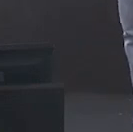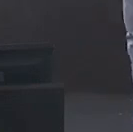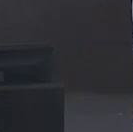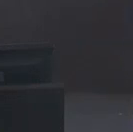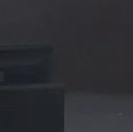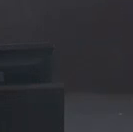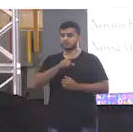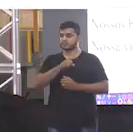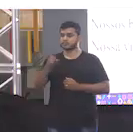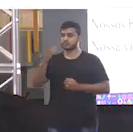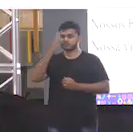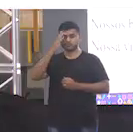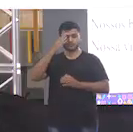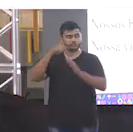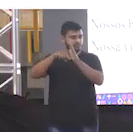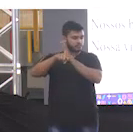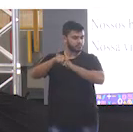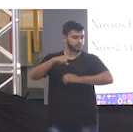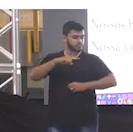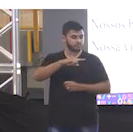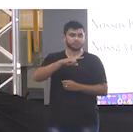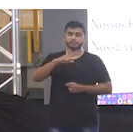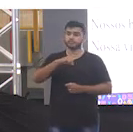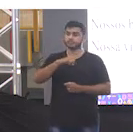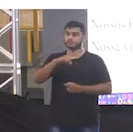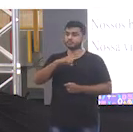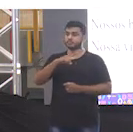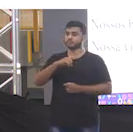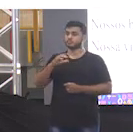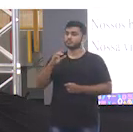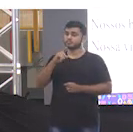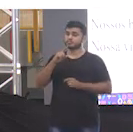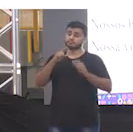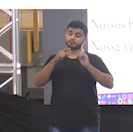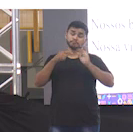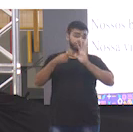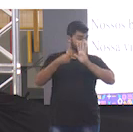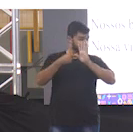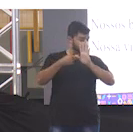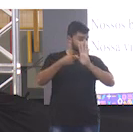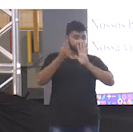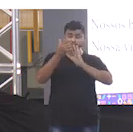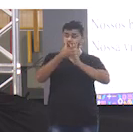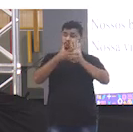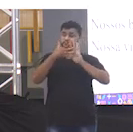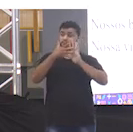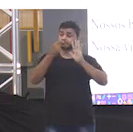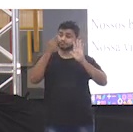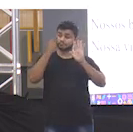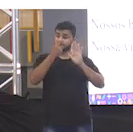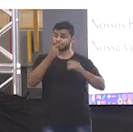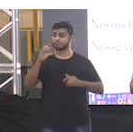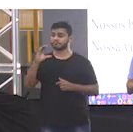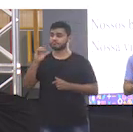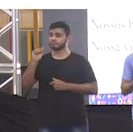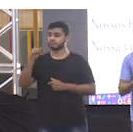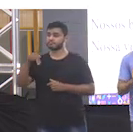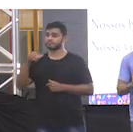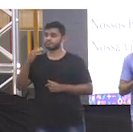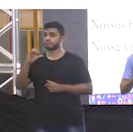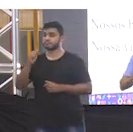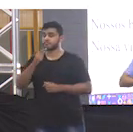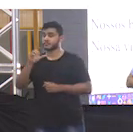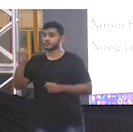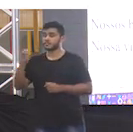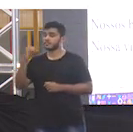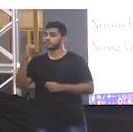Primeira questão, Canção do Exílio, do Gonçalves Dias. O poema mais parodiado